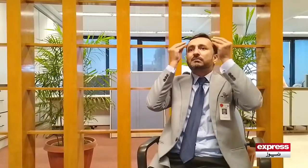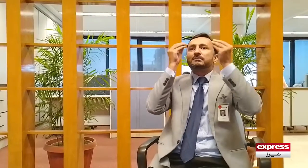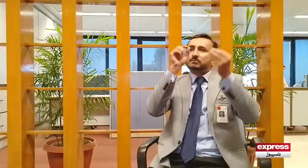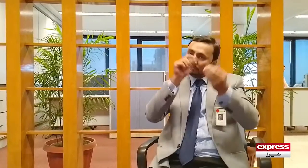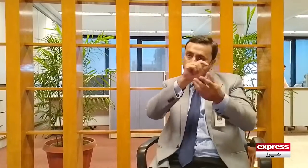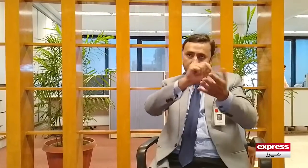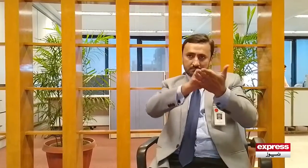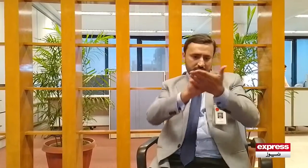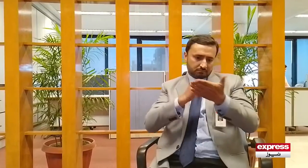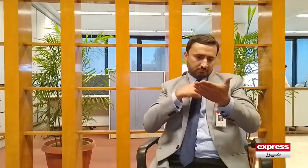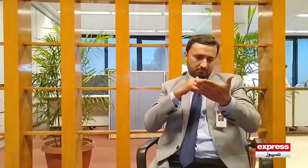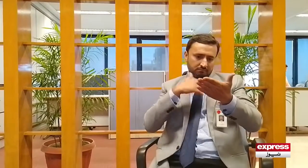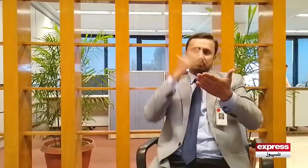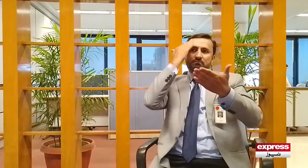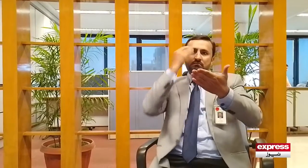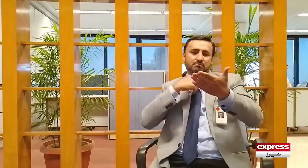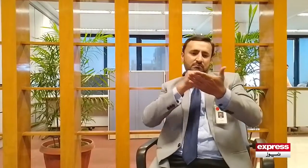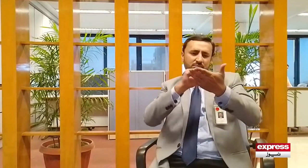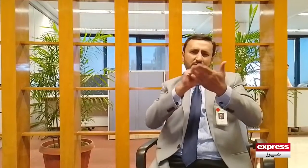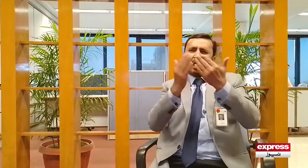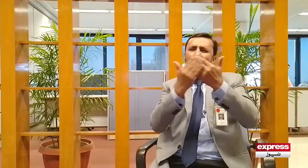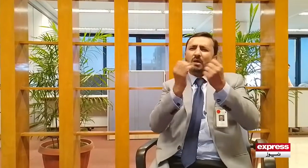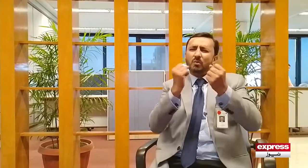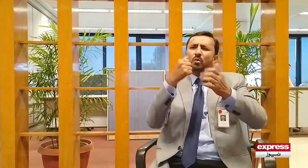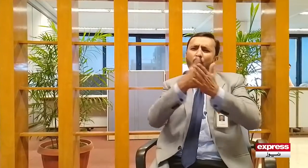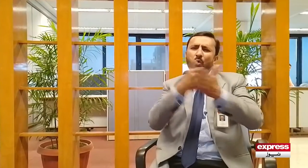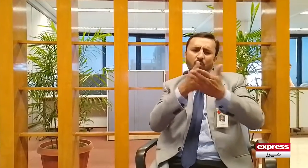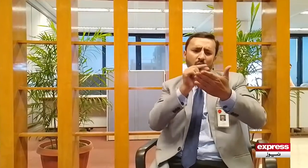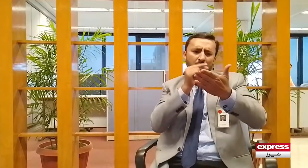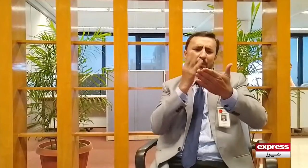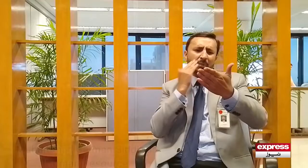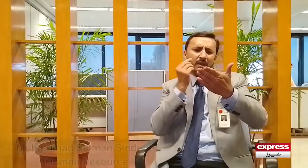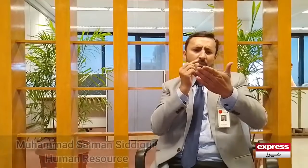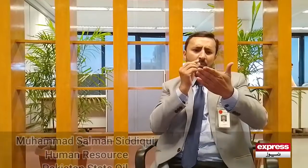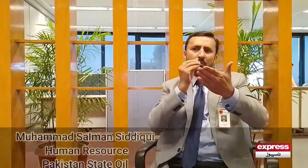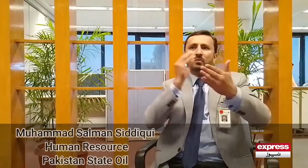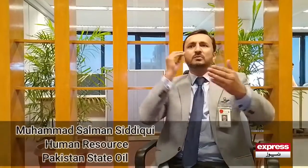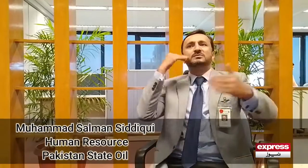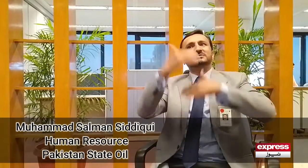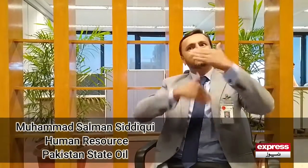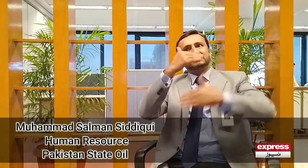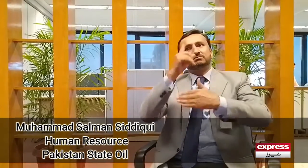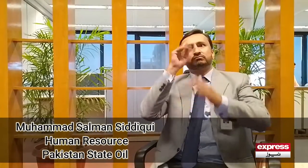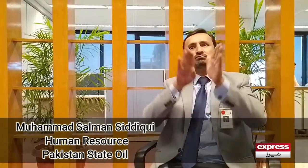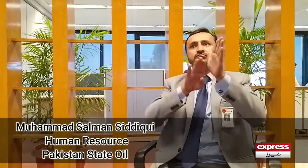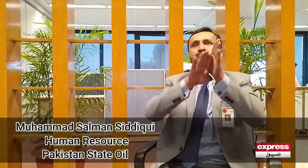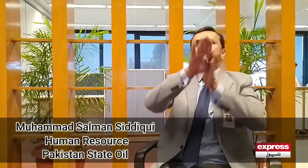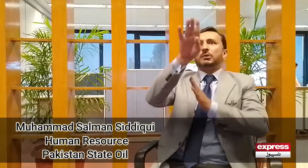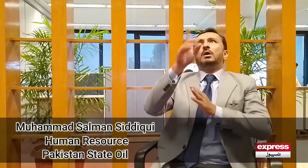इंटरव्यूज़ में मुझे खुद से लिख के बात करनी पड़ती थी कि मुझे फिर समझ आता था, फिर मैं उनको लिख के आंसर देता था, बट मैं पूरी कोशिश करता था कि मैं इंटरव्यू में